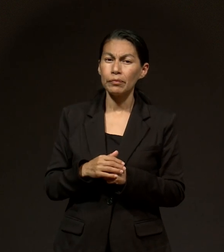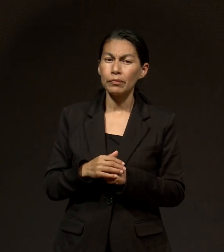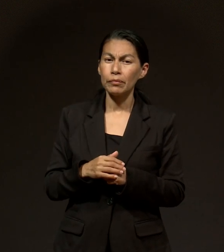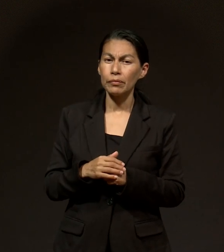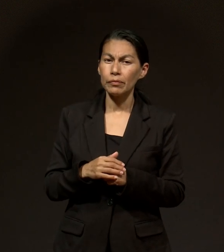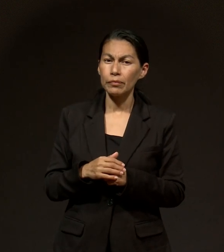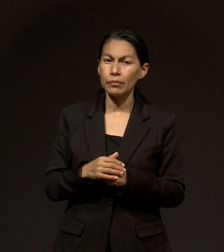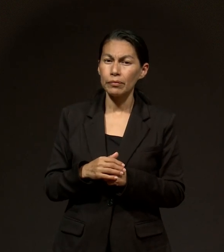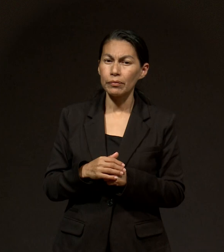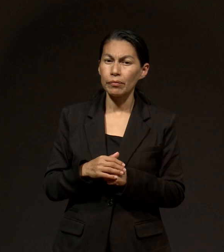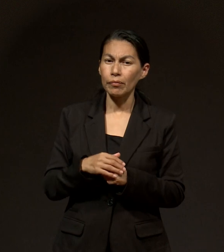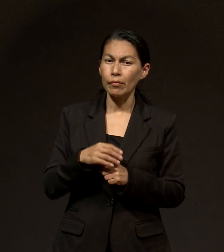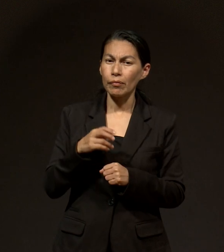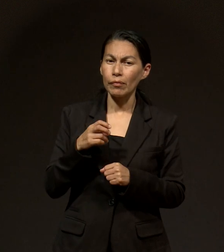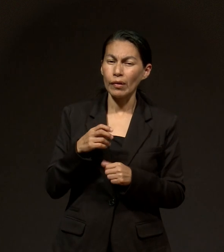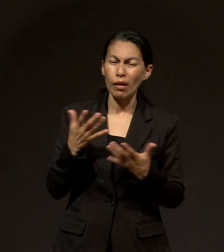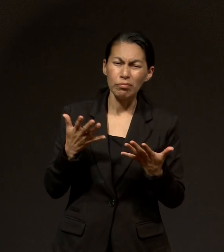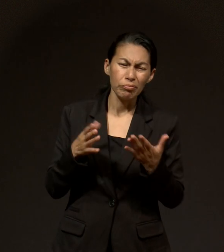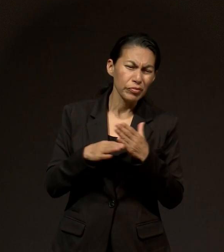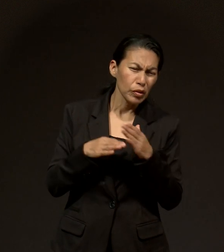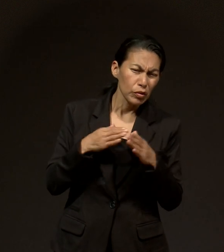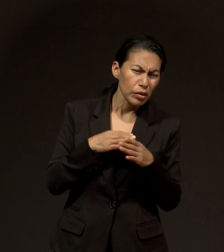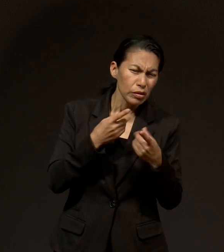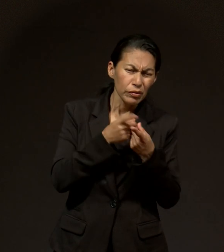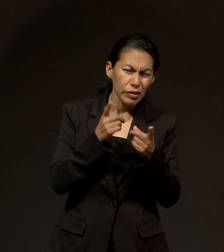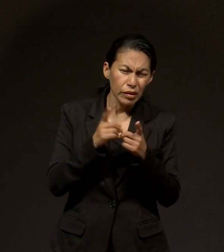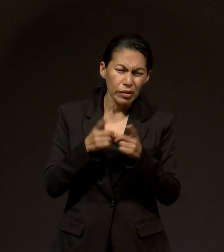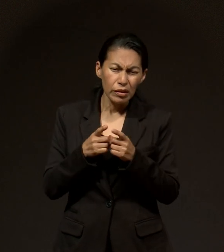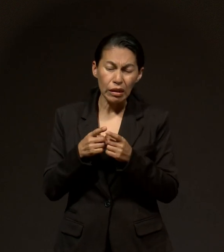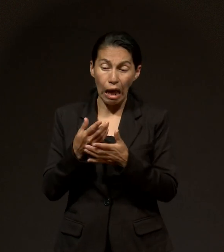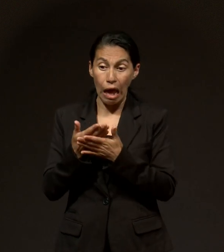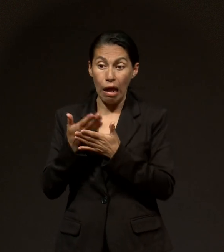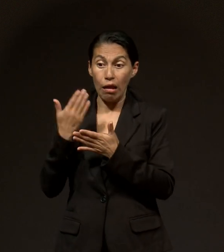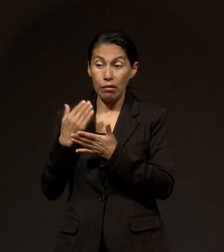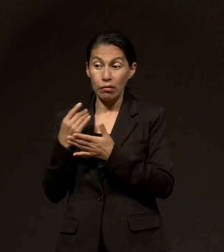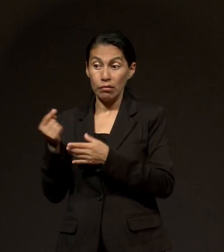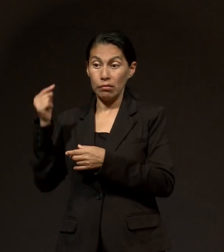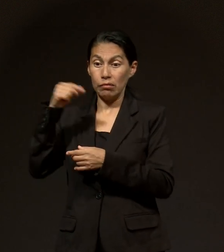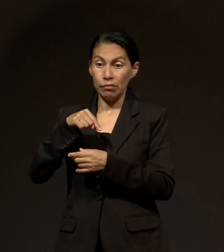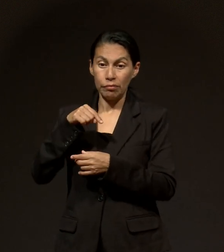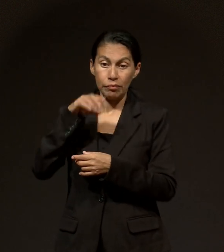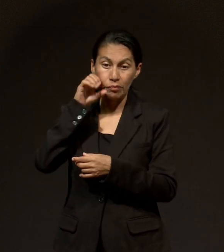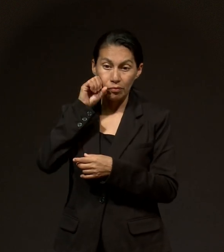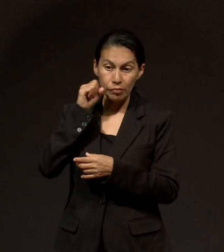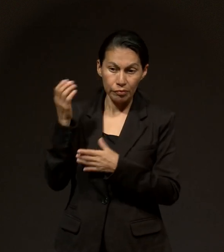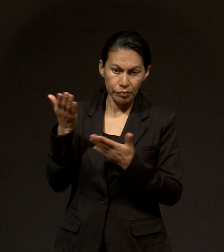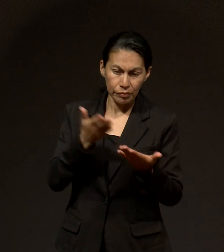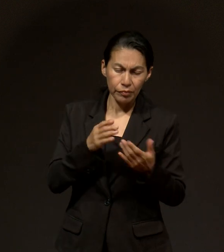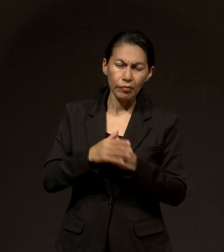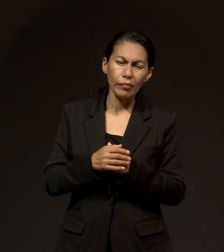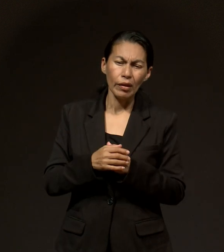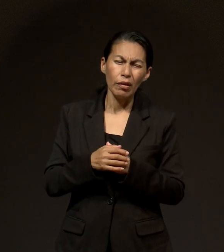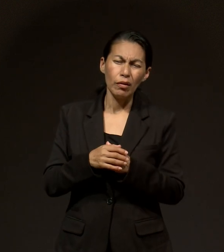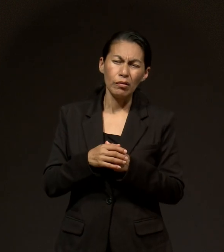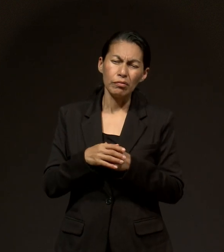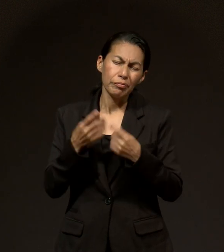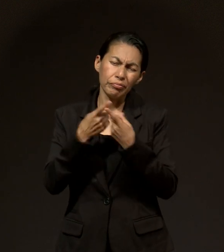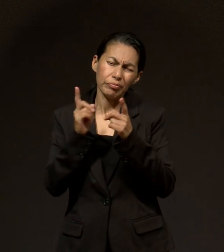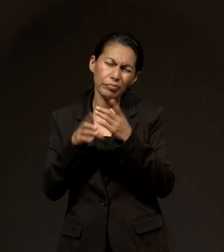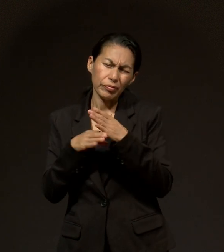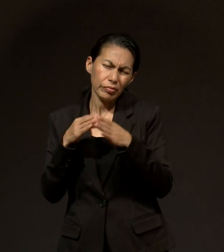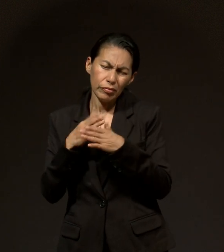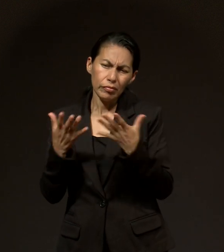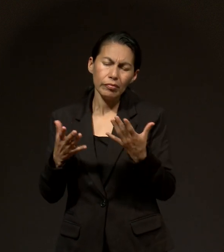Esto fue como, no sé, pasaron muchas cosas antes que yo llegara aquí a Montemorelos. Primero tenía unos tíos,